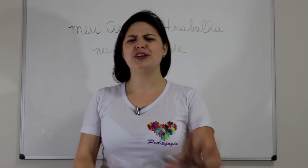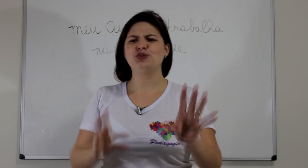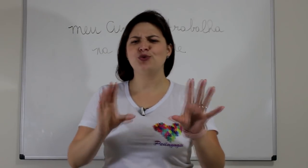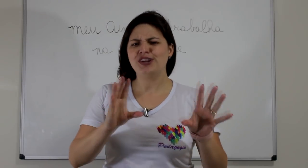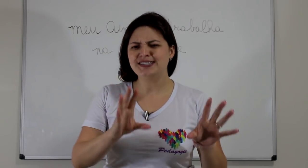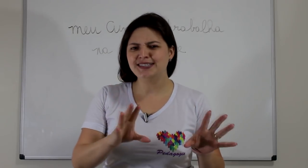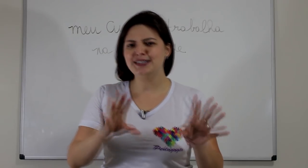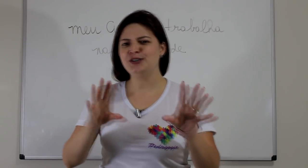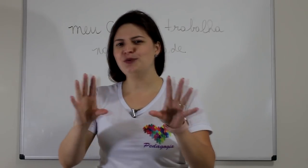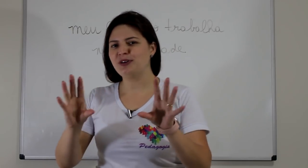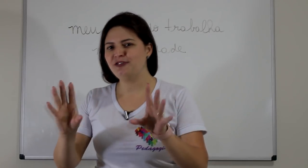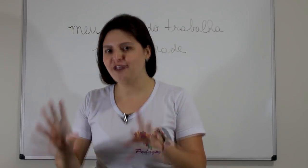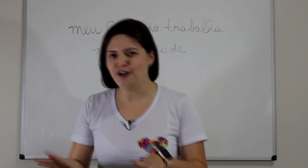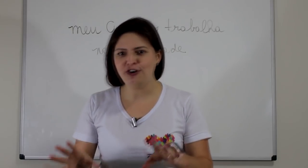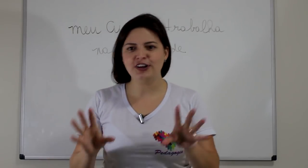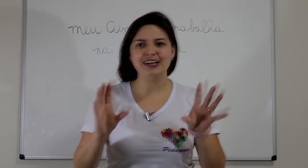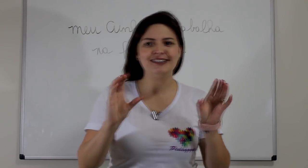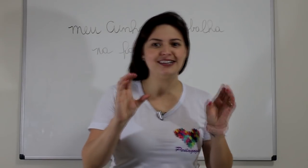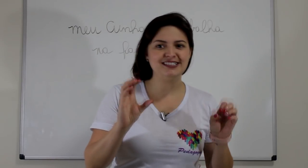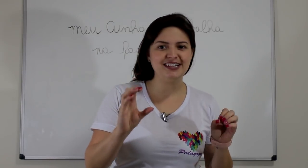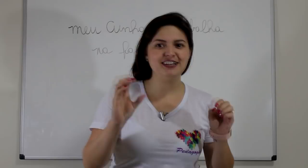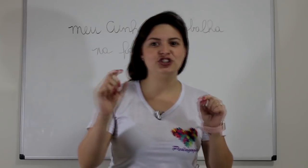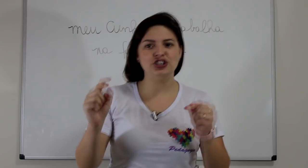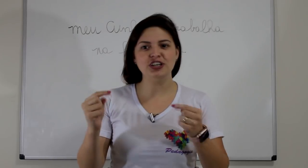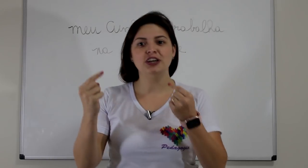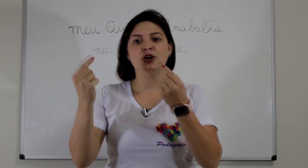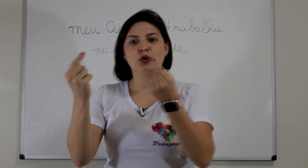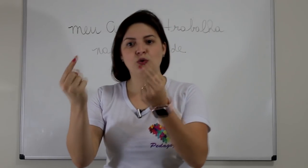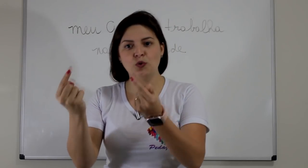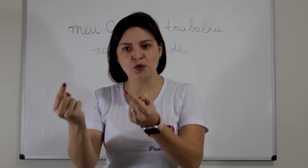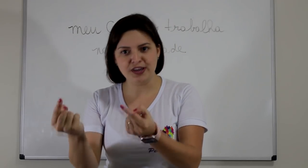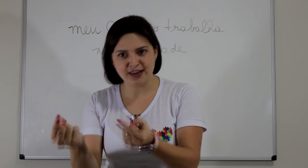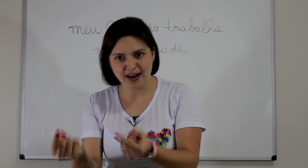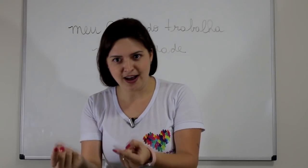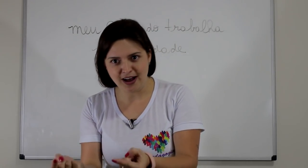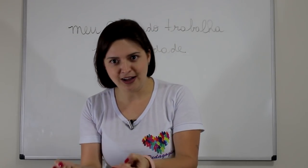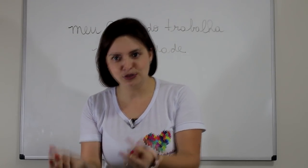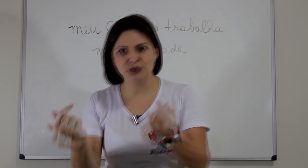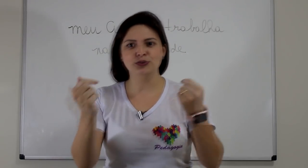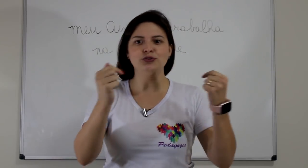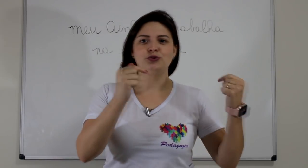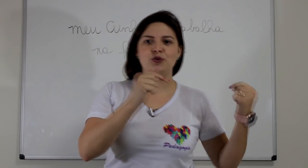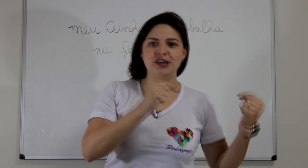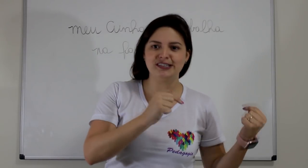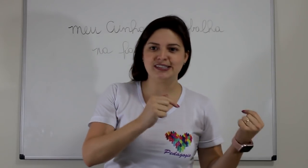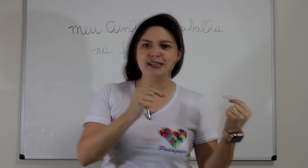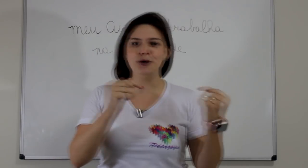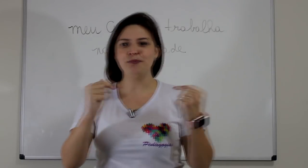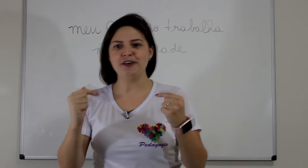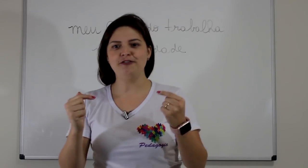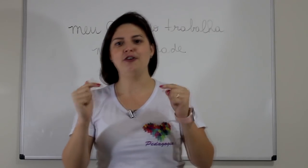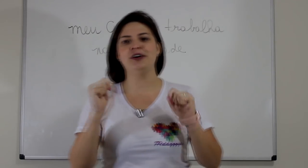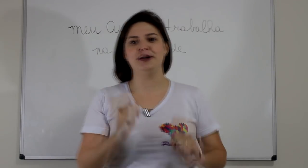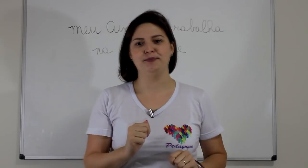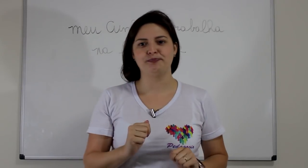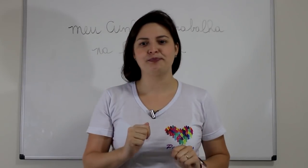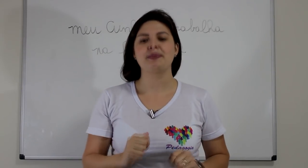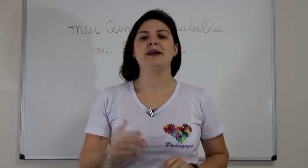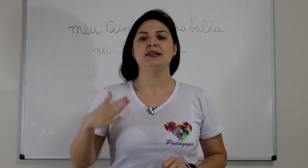Do coração pra fora, letra C de cunhado, do coração para fora.